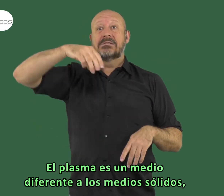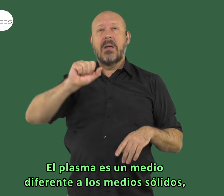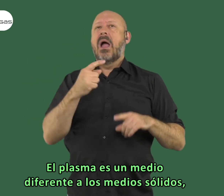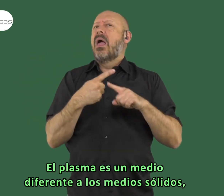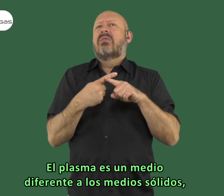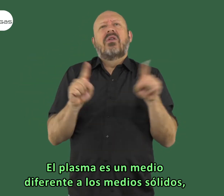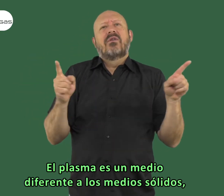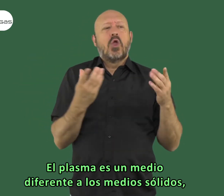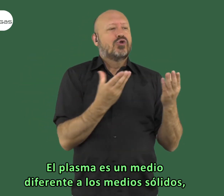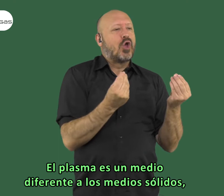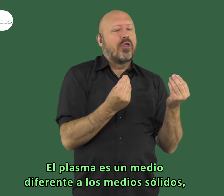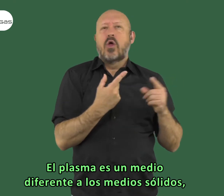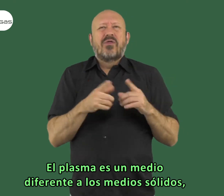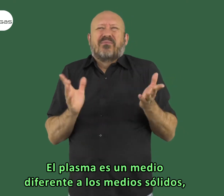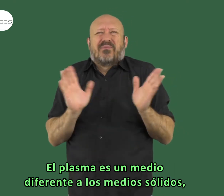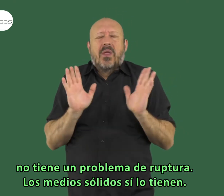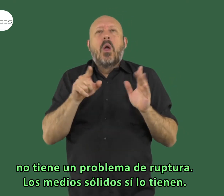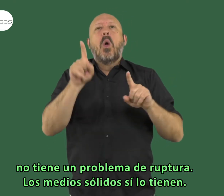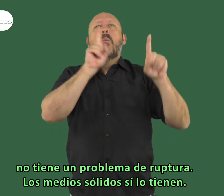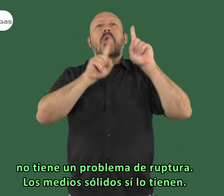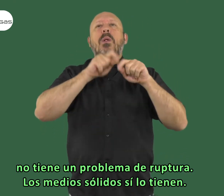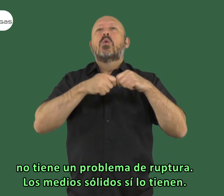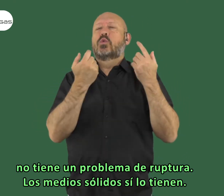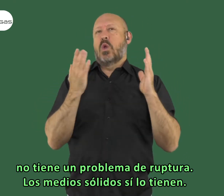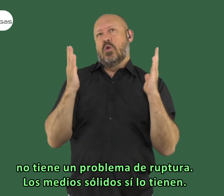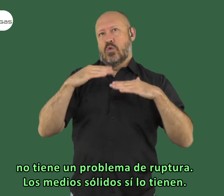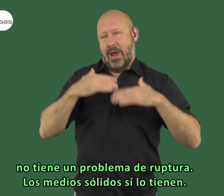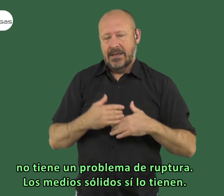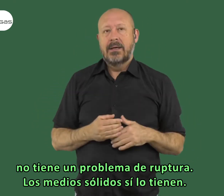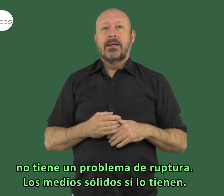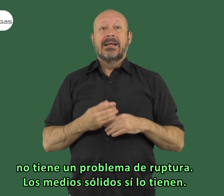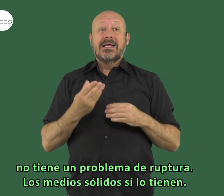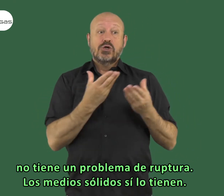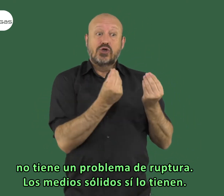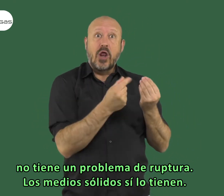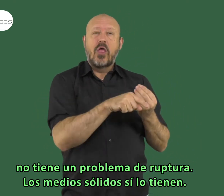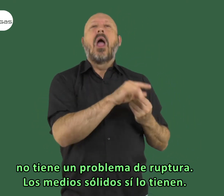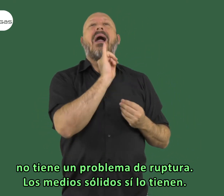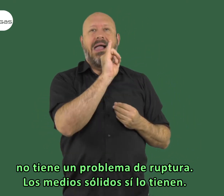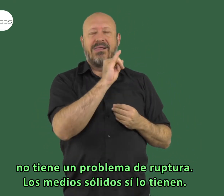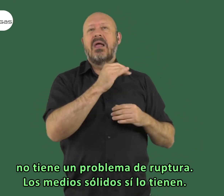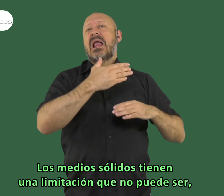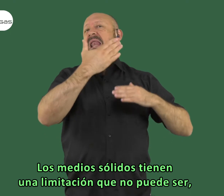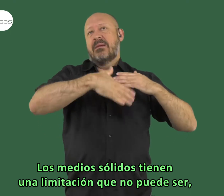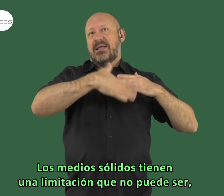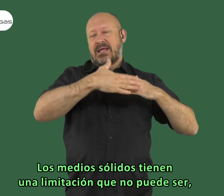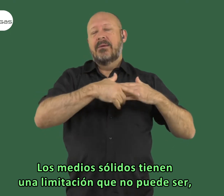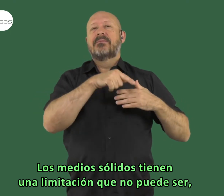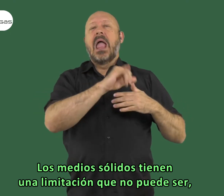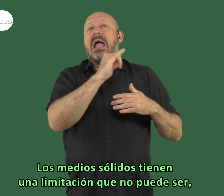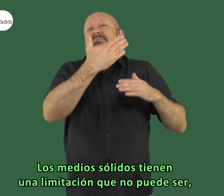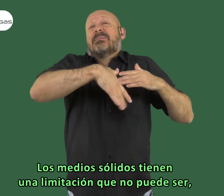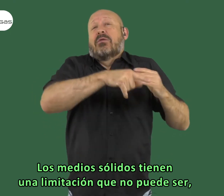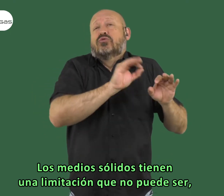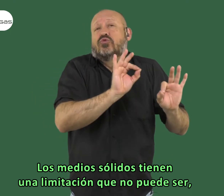es un medio diferente de los medios sólidos, no tiene un problema de ruptura. Los medios sólidos tienen un límite.